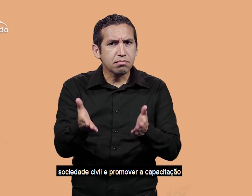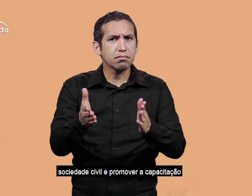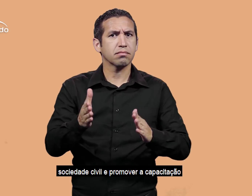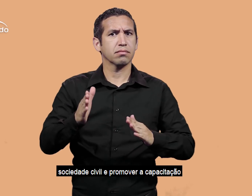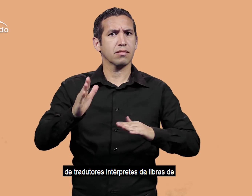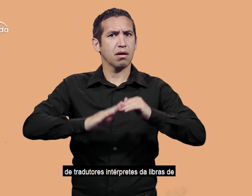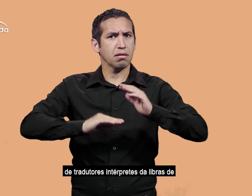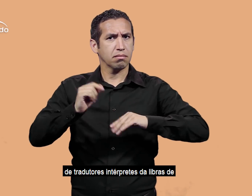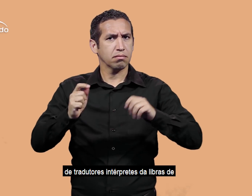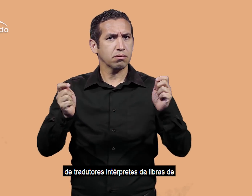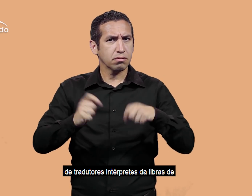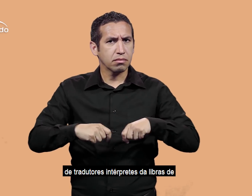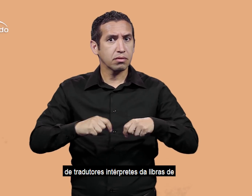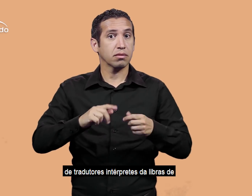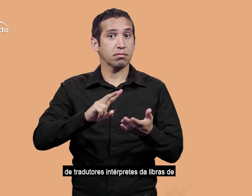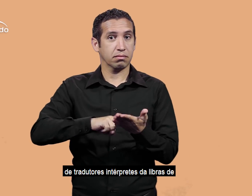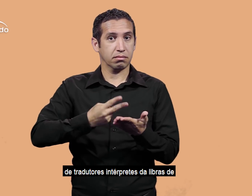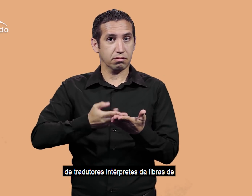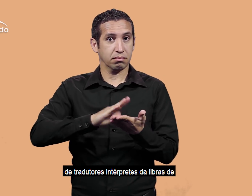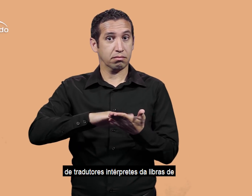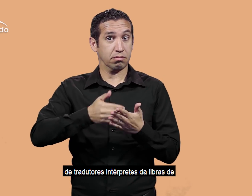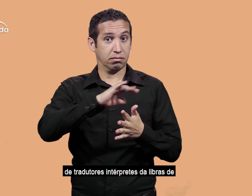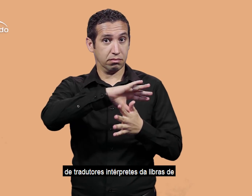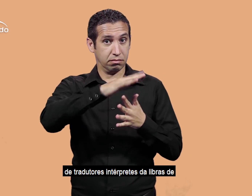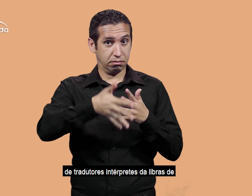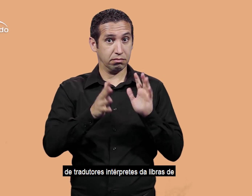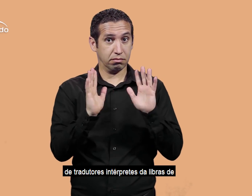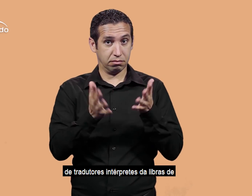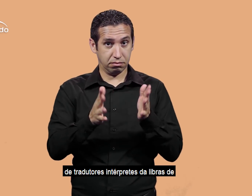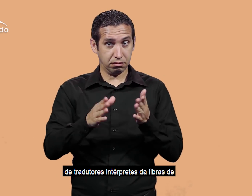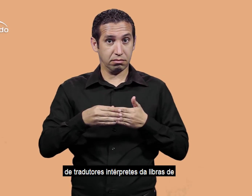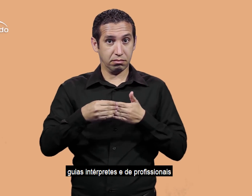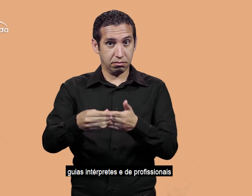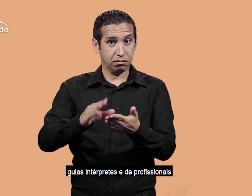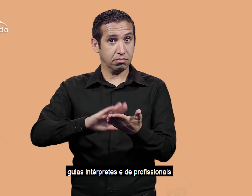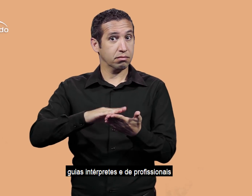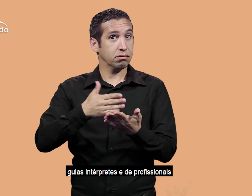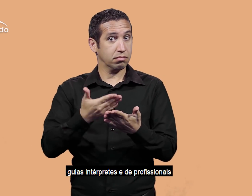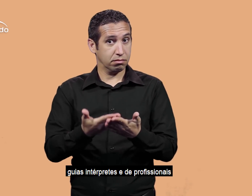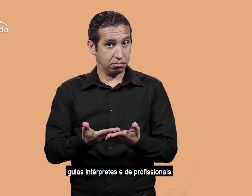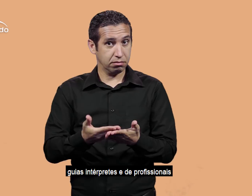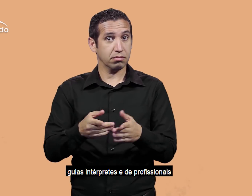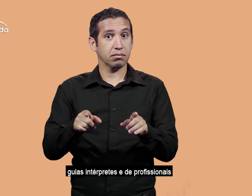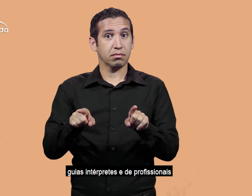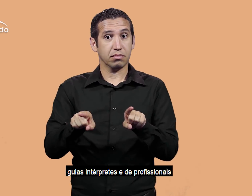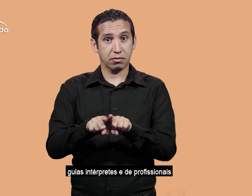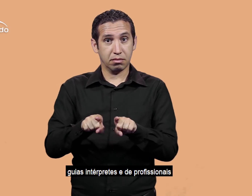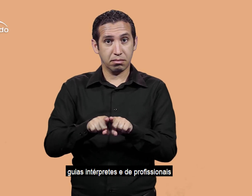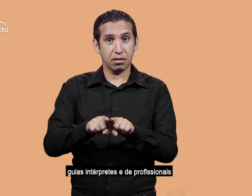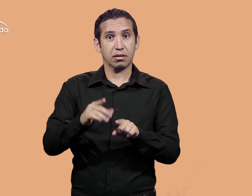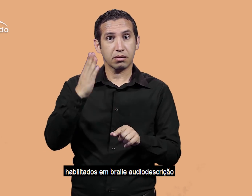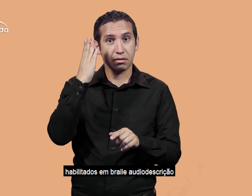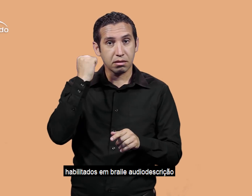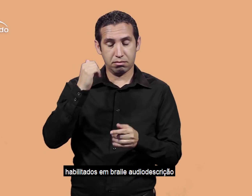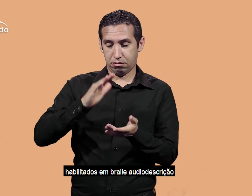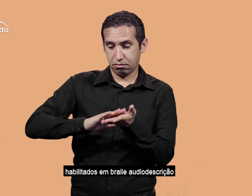de tradutores intérpretes da libras de guias intérpretes e de profissionais habilitados em braile